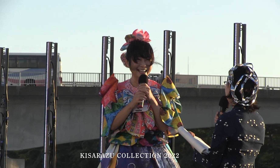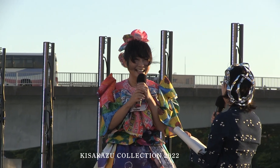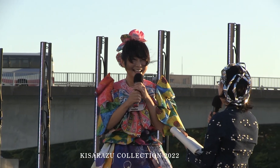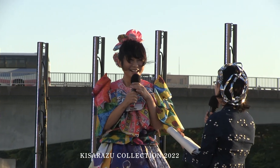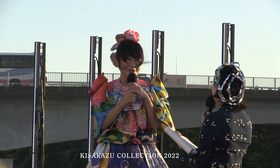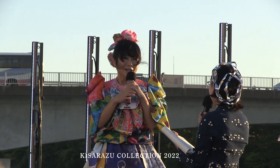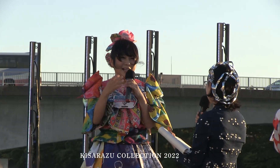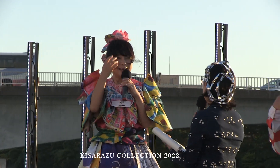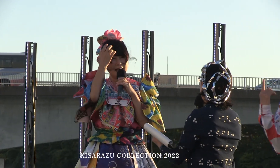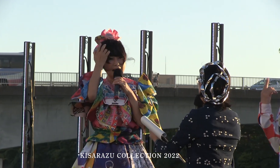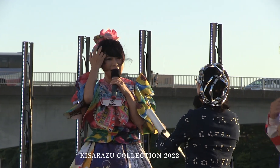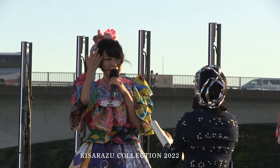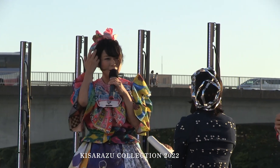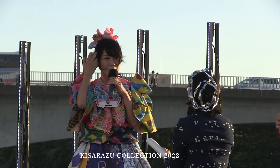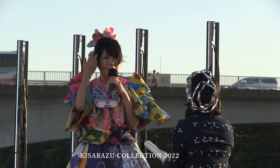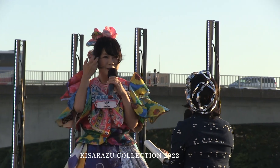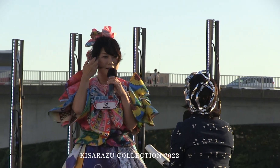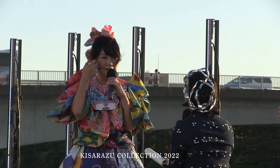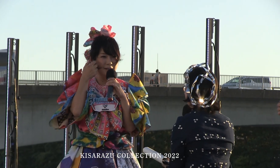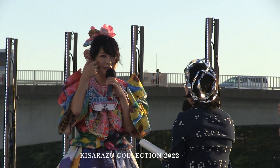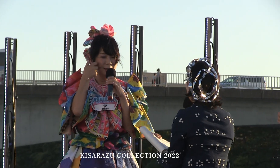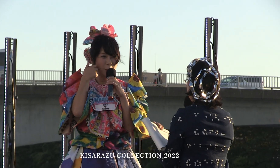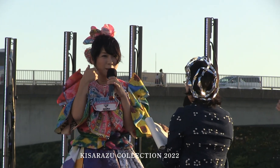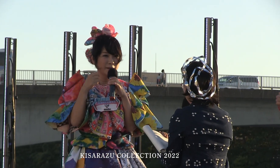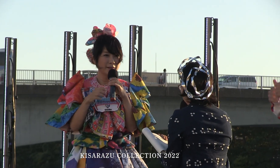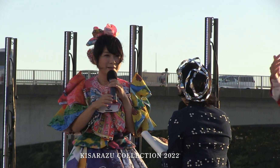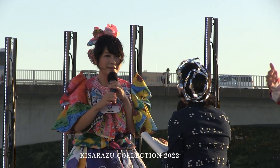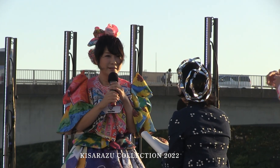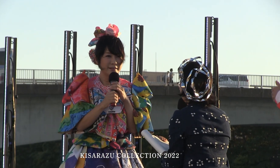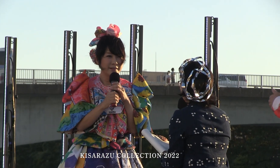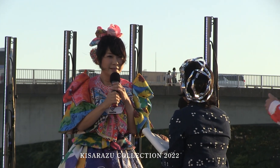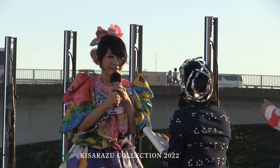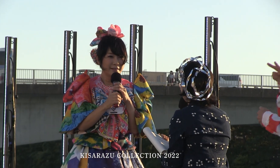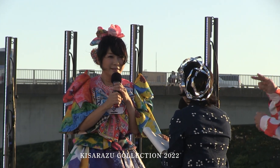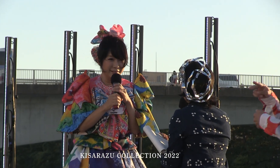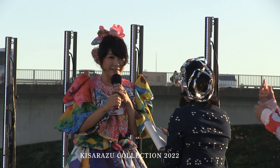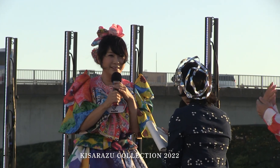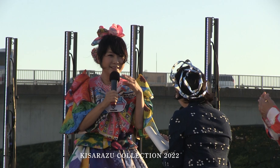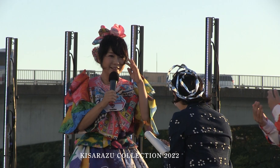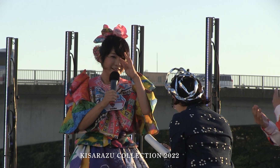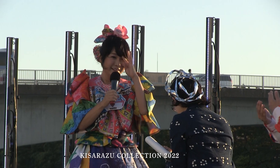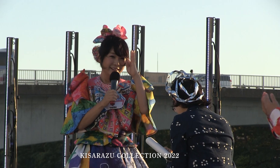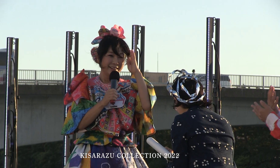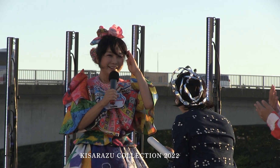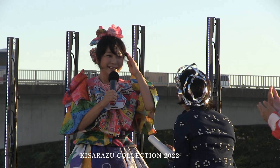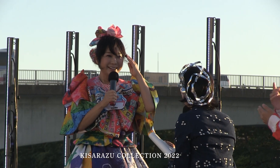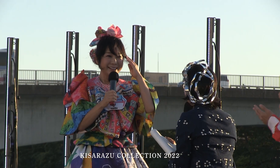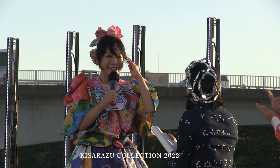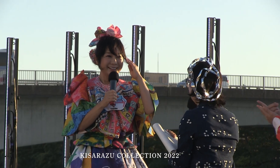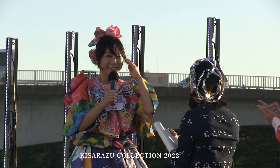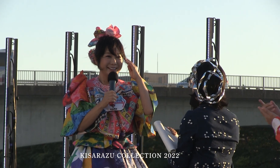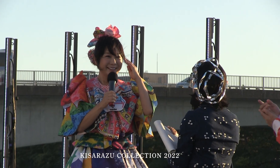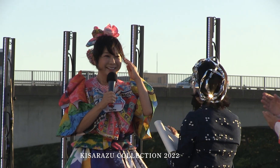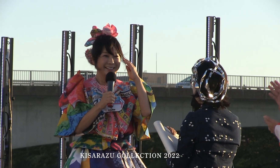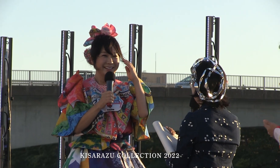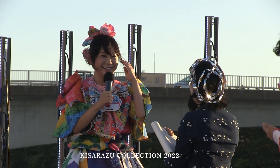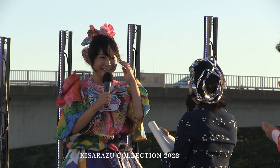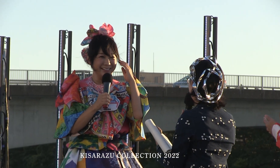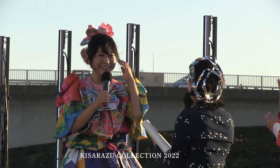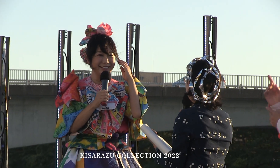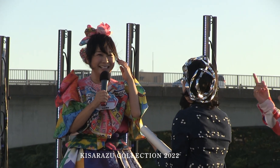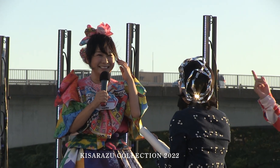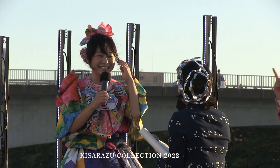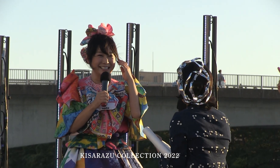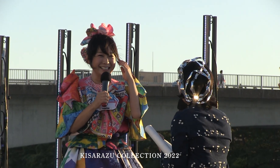い、 素晴らしかったです。やっぱりテレビで見たことしかなかったので、とてもキラキラしてい